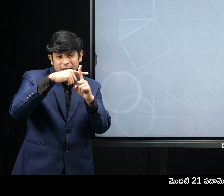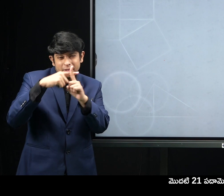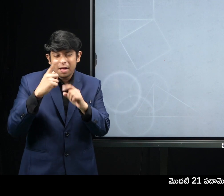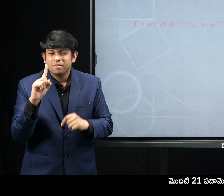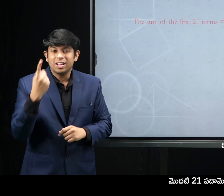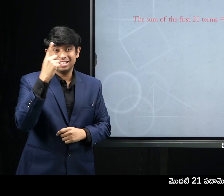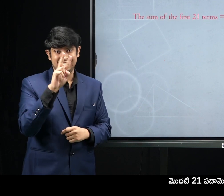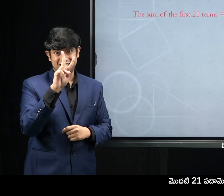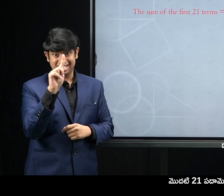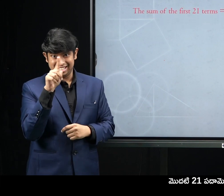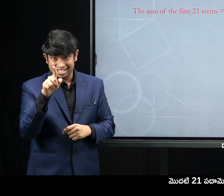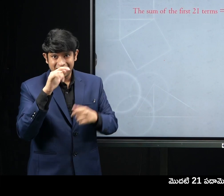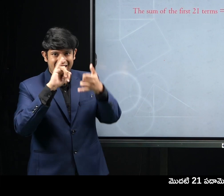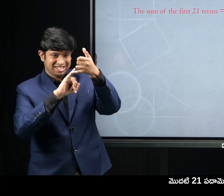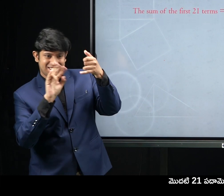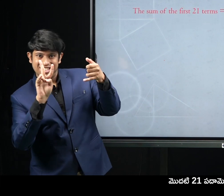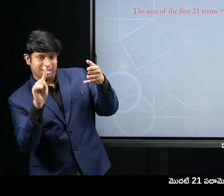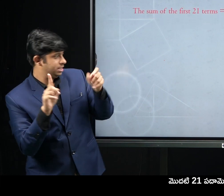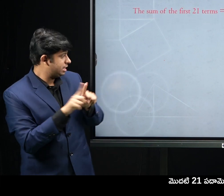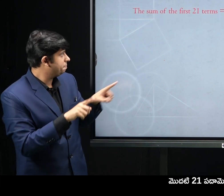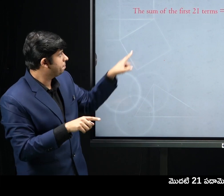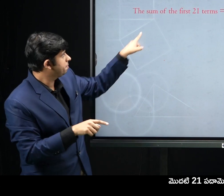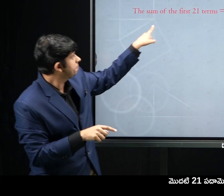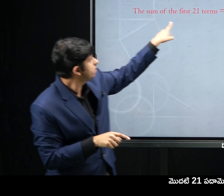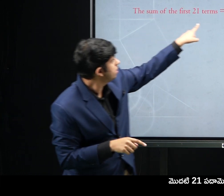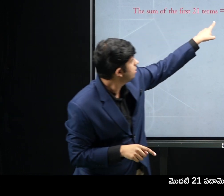మొదటి 21 పదాల మొత్తం ఈజ్ ఈక్వల్ టు S21.